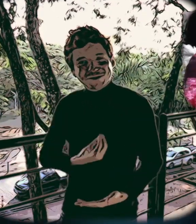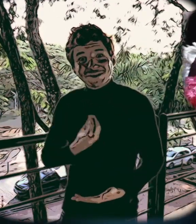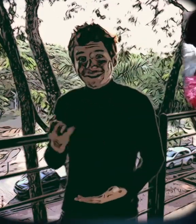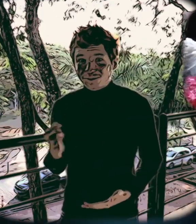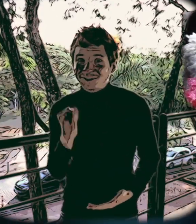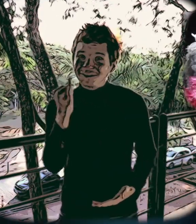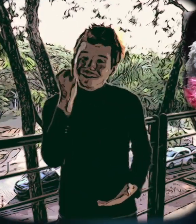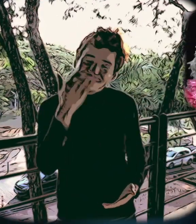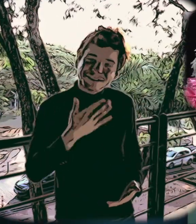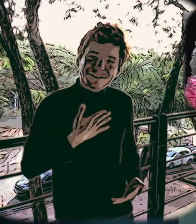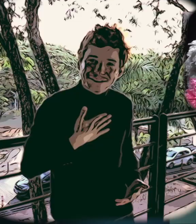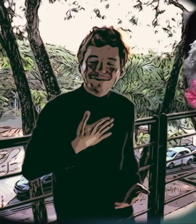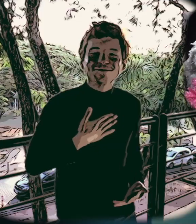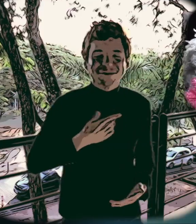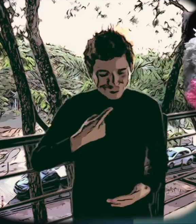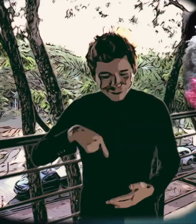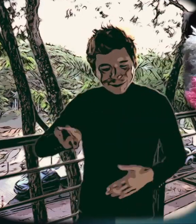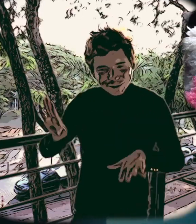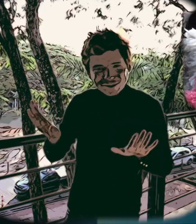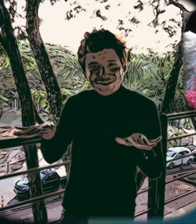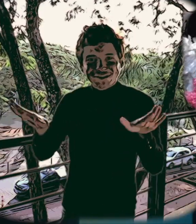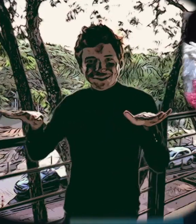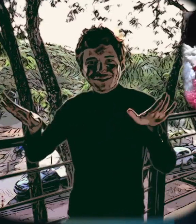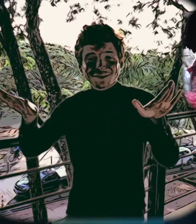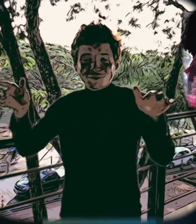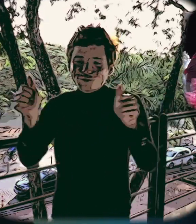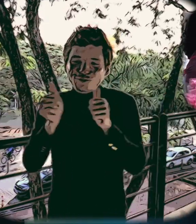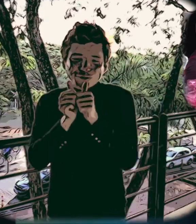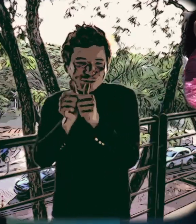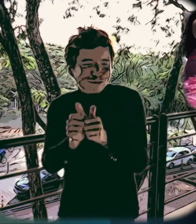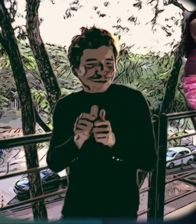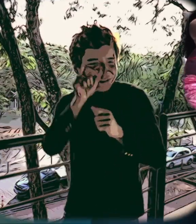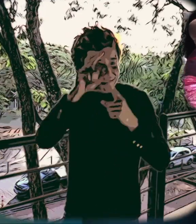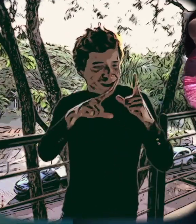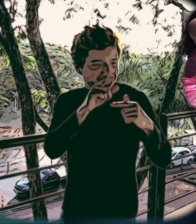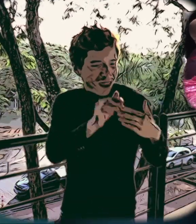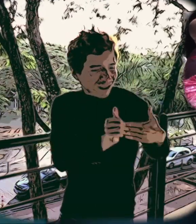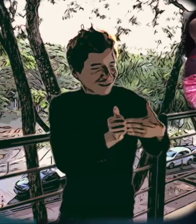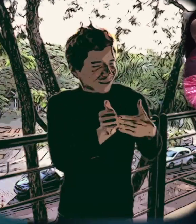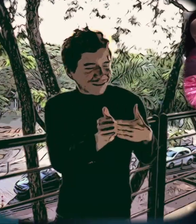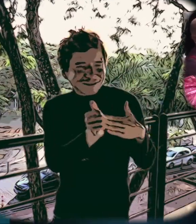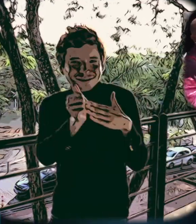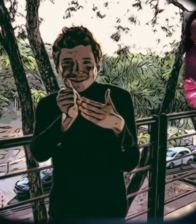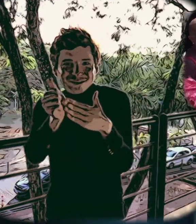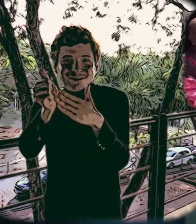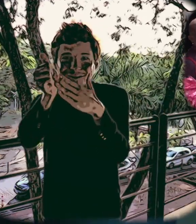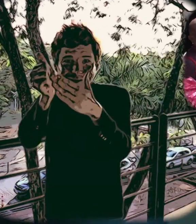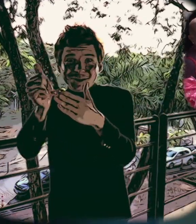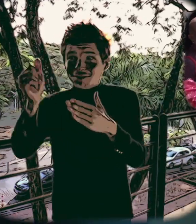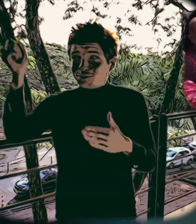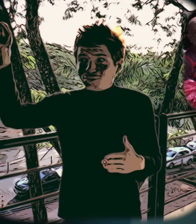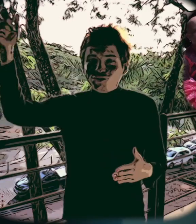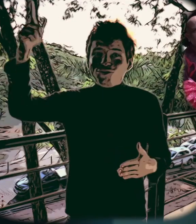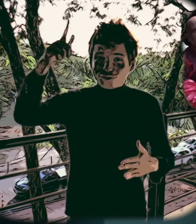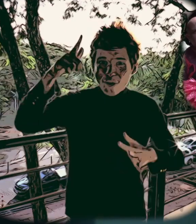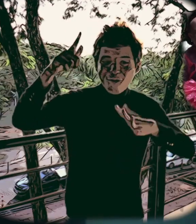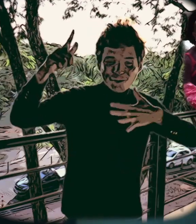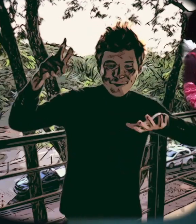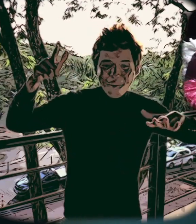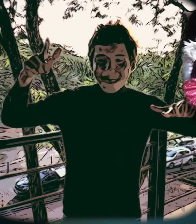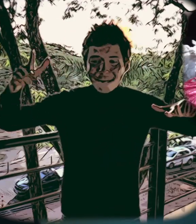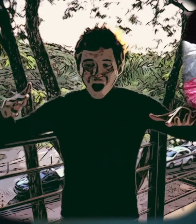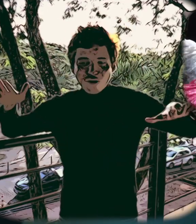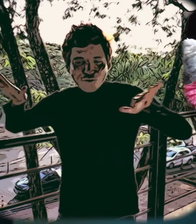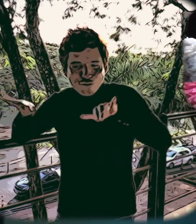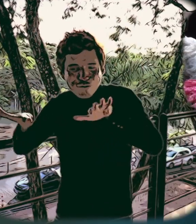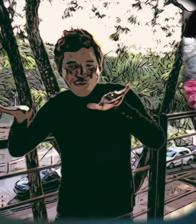vivi valeu pra mim. Vou voar com minha estrela guia por entre o astro, o rei e